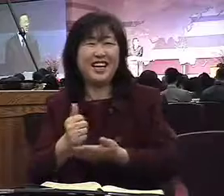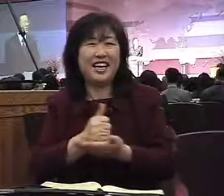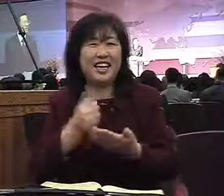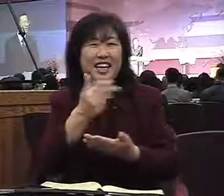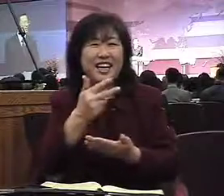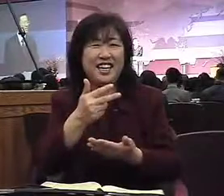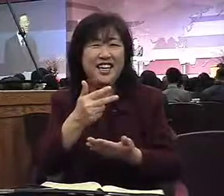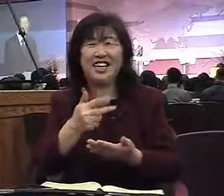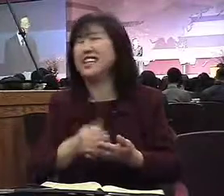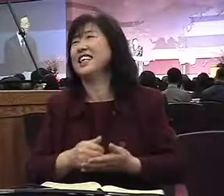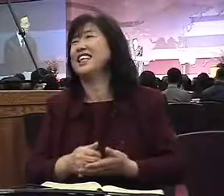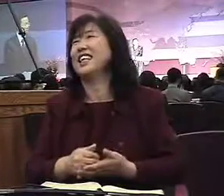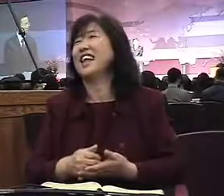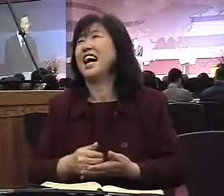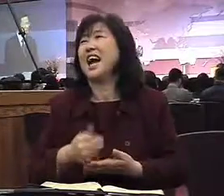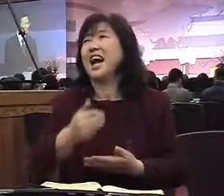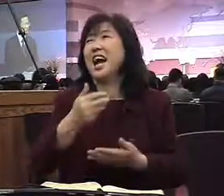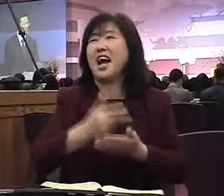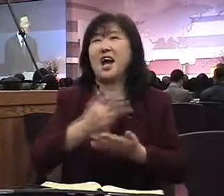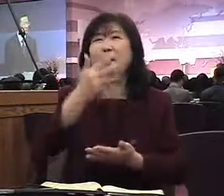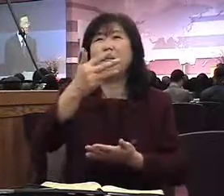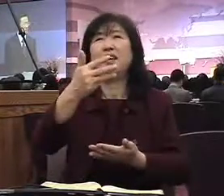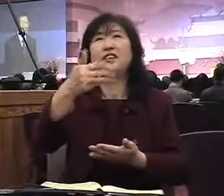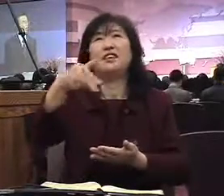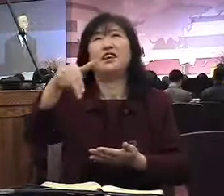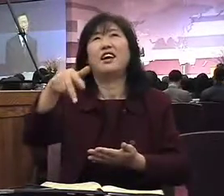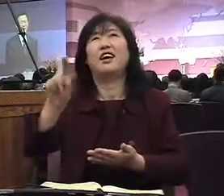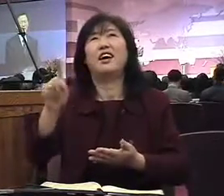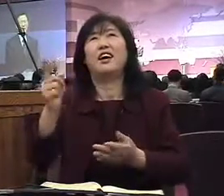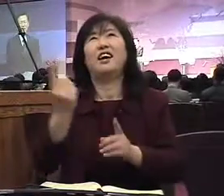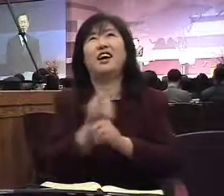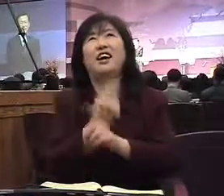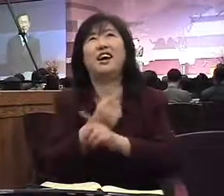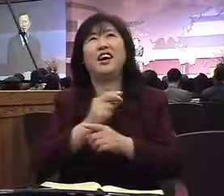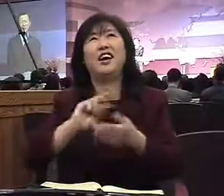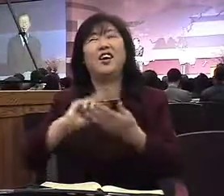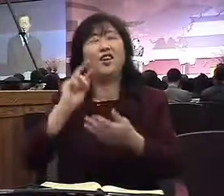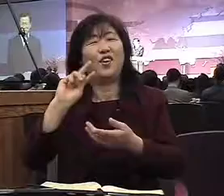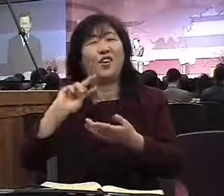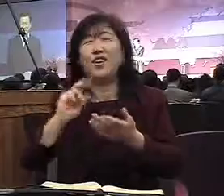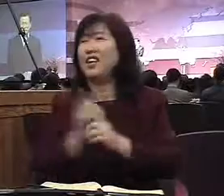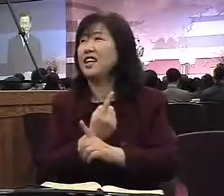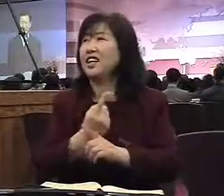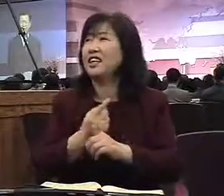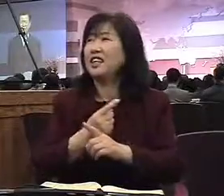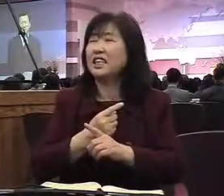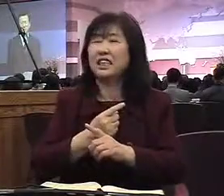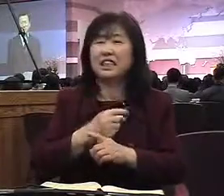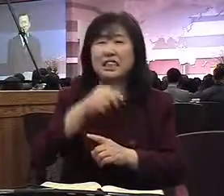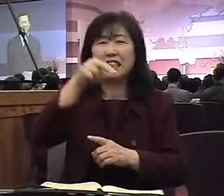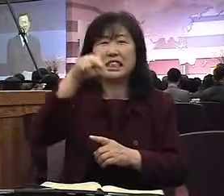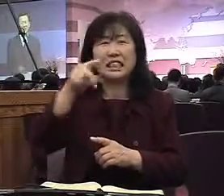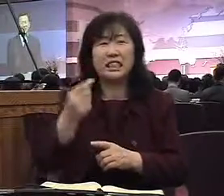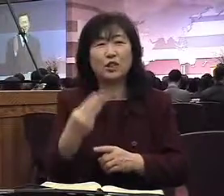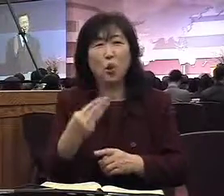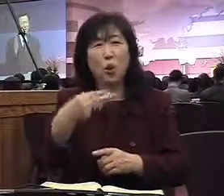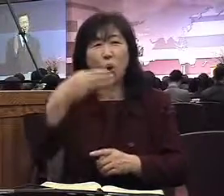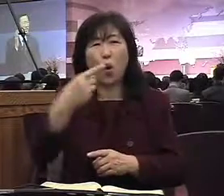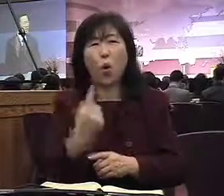성경에서 대단한 팔자의 한 사람이 또 있죠. 그냥 바로 이 오늘 본문을 기록한 솔로몬입니다. 이 솔로몬은